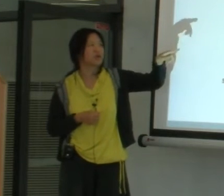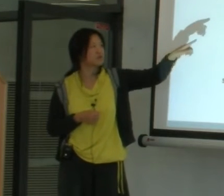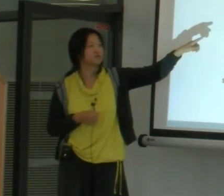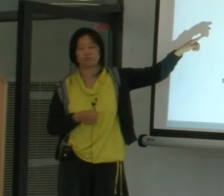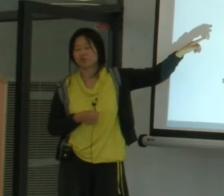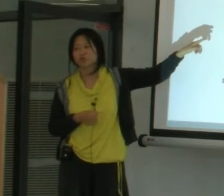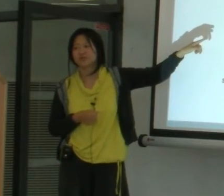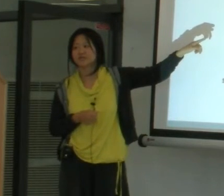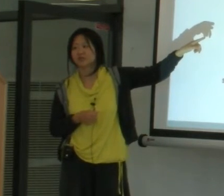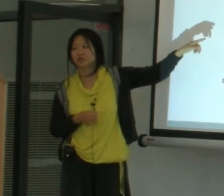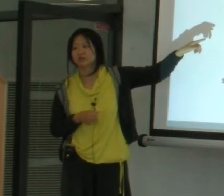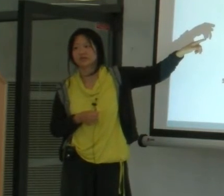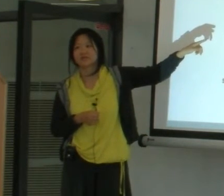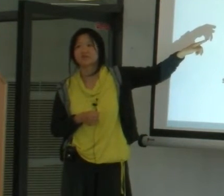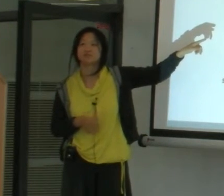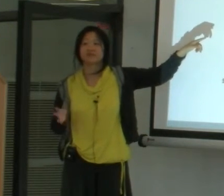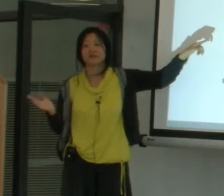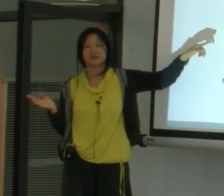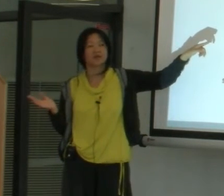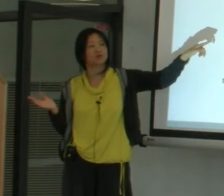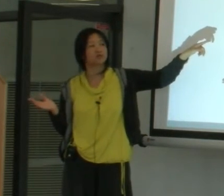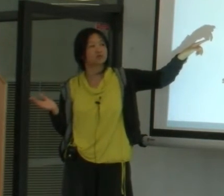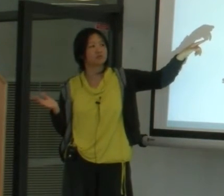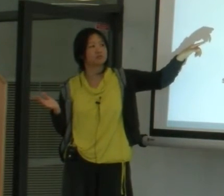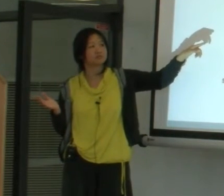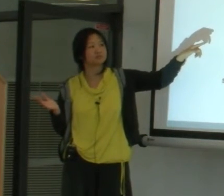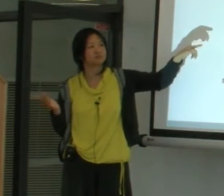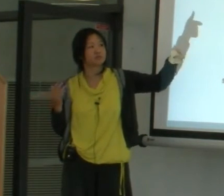Donc là, oui, ce sont plus pour des ateliers de langue des signes, mais c'est à tout.